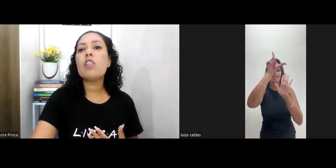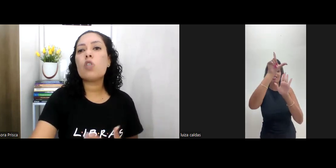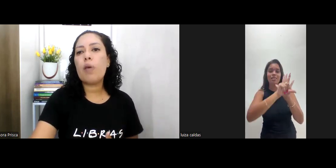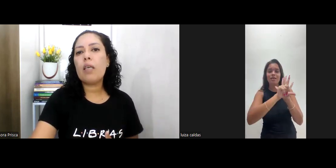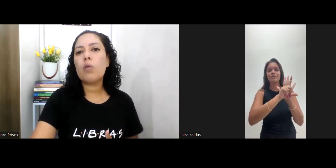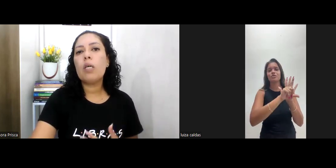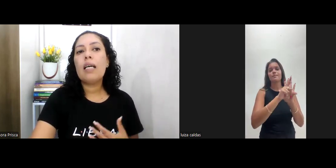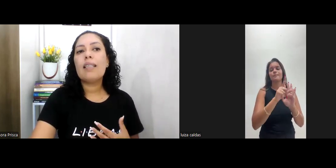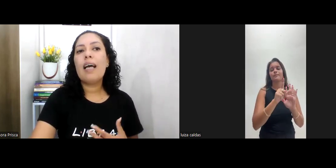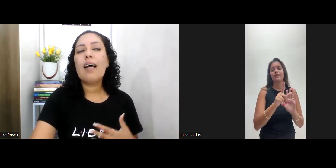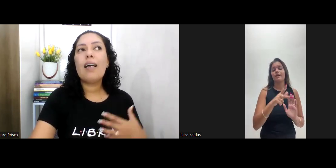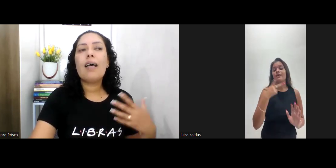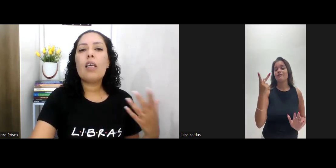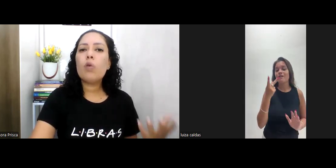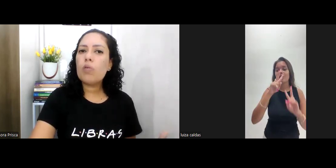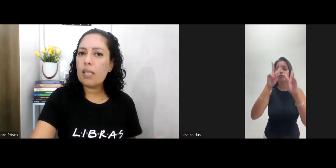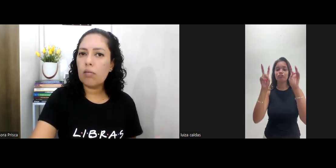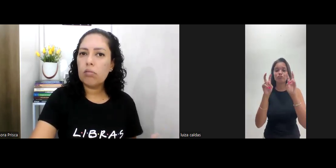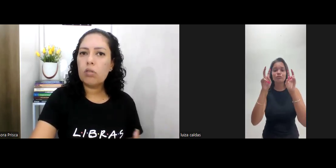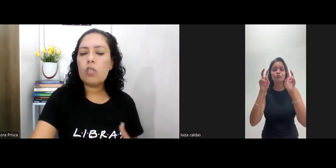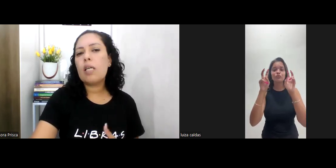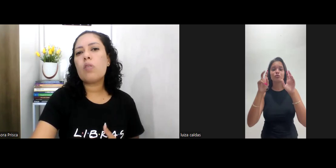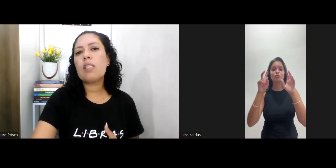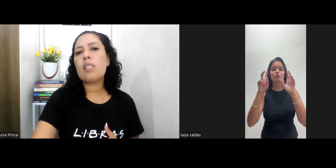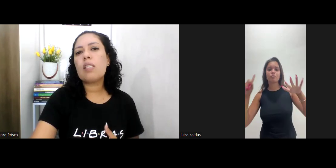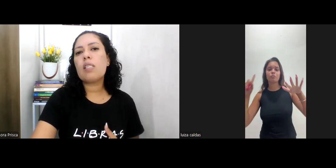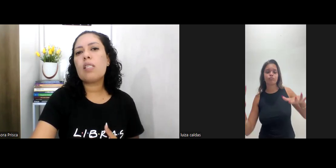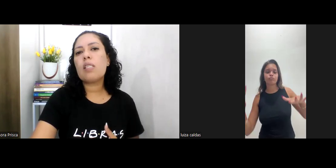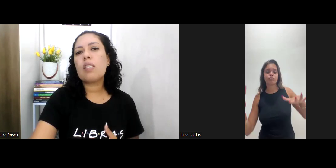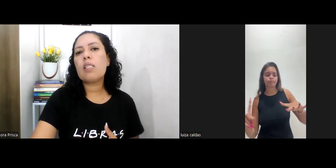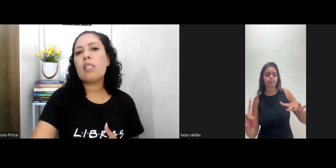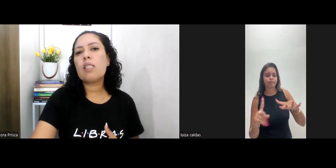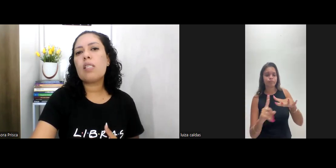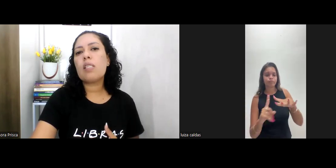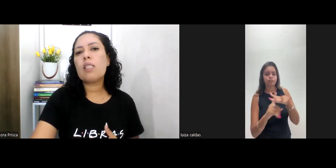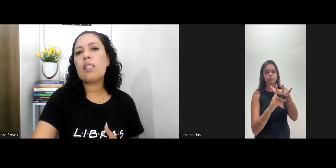falam a respeito da inclusão. Nós temos